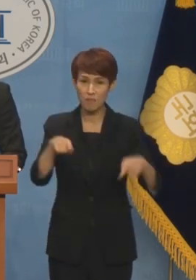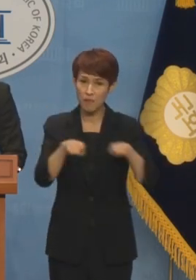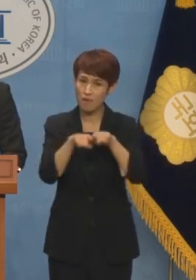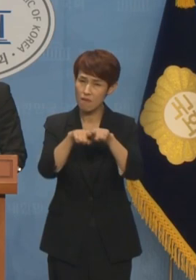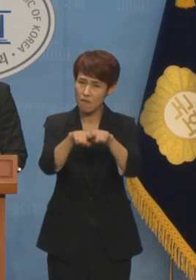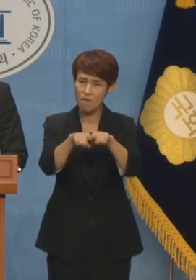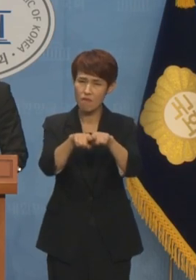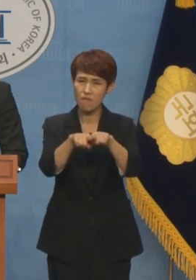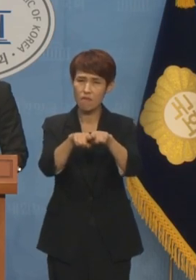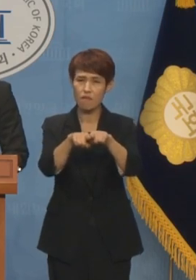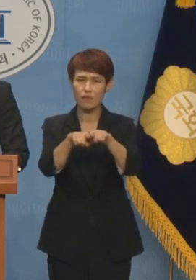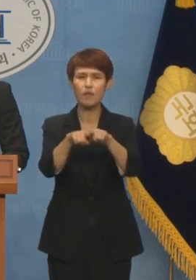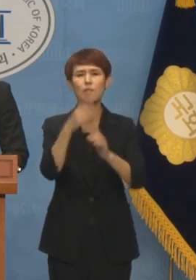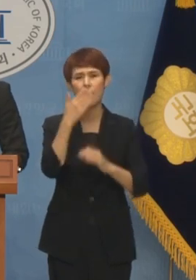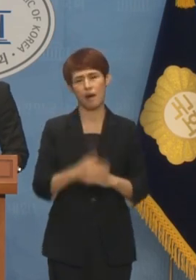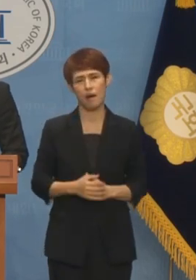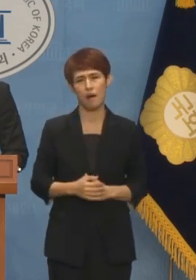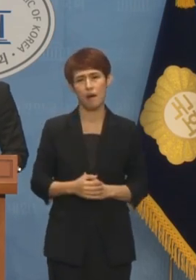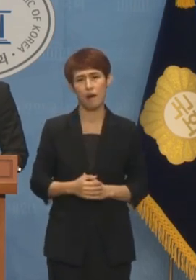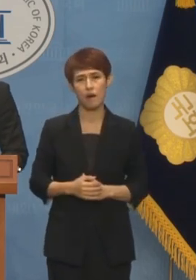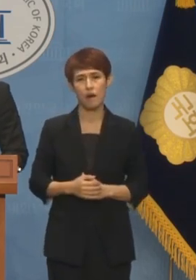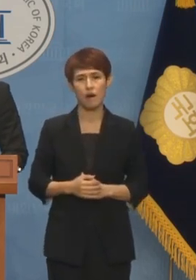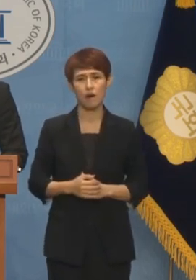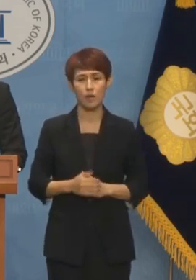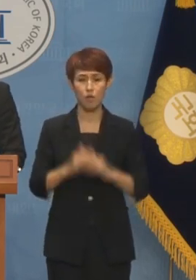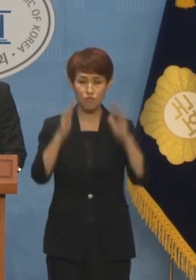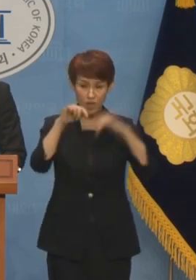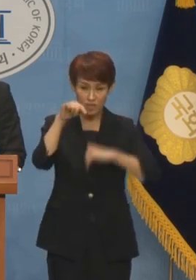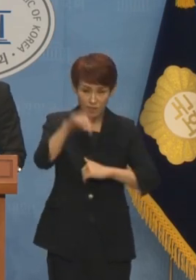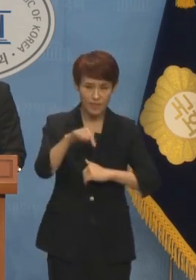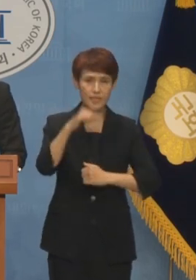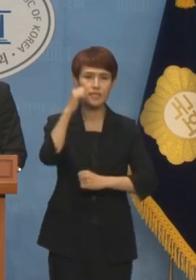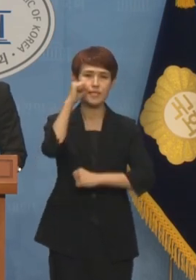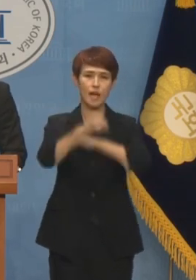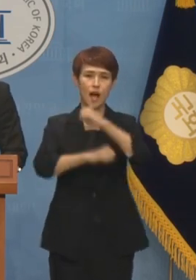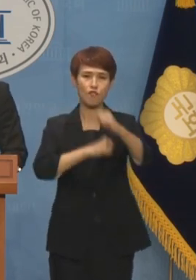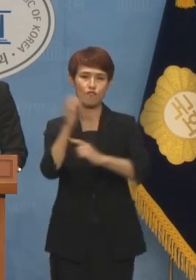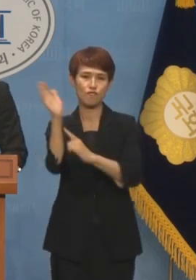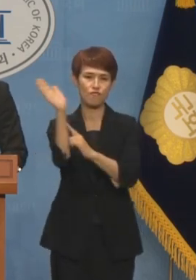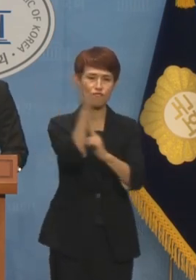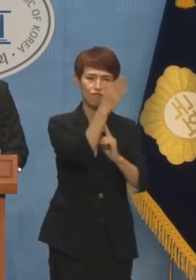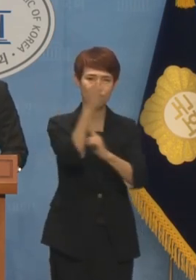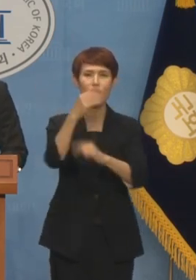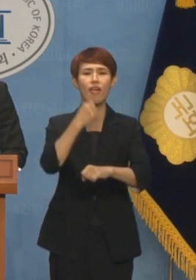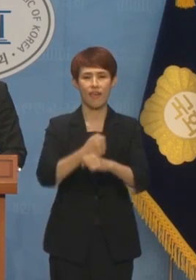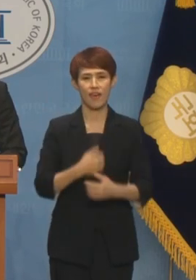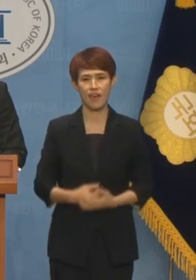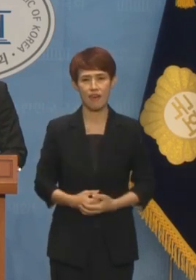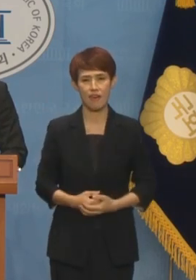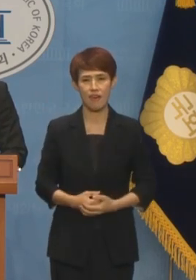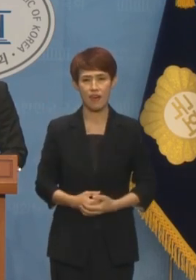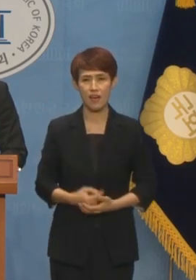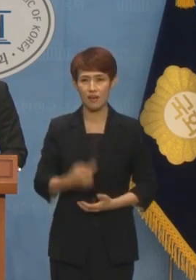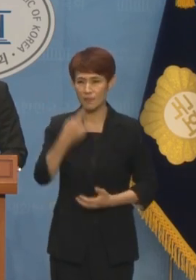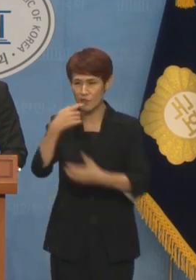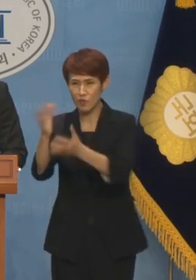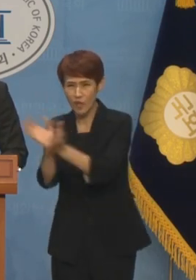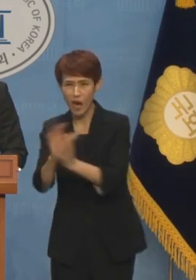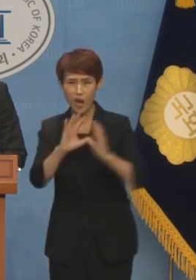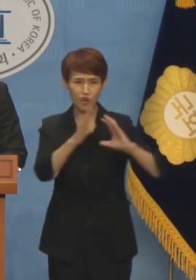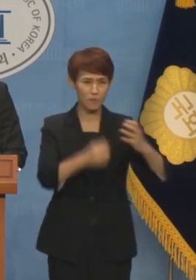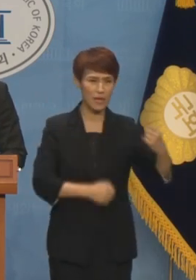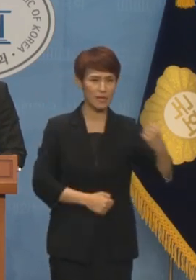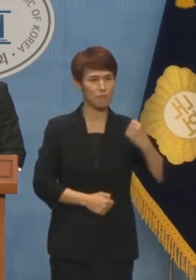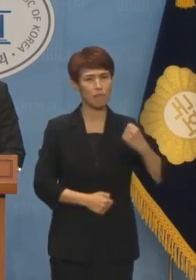길일 것입니다. 무너진 보수의 자리에 자유의 깃발을 꽂겠습니다. 지긋지긋한 민주당과 국민의힘의